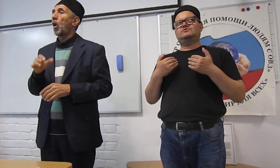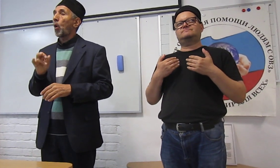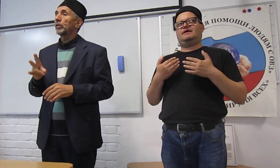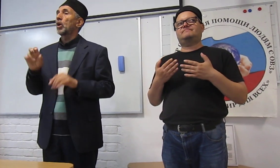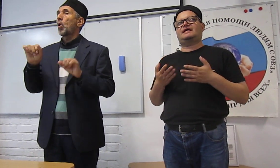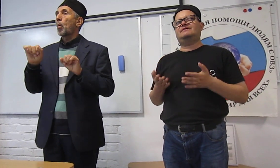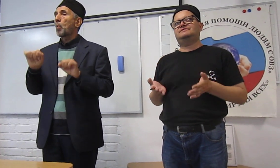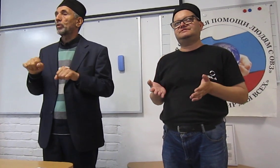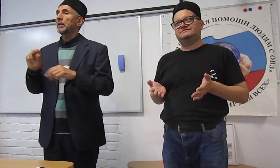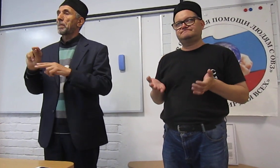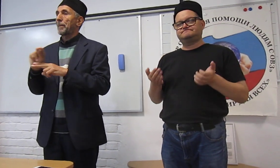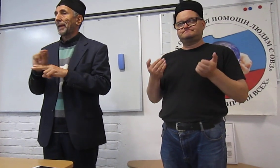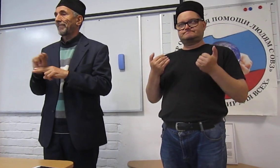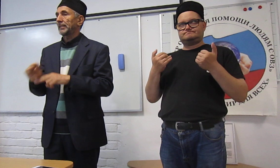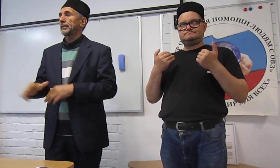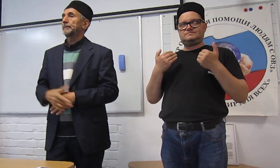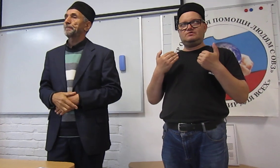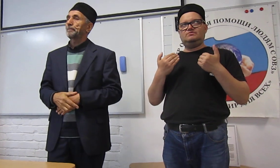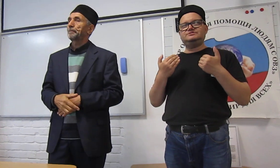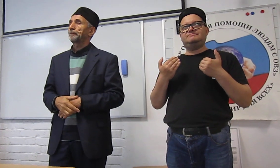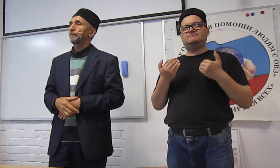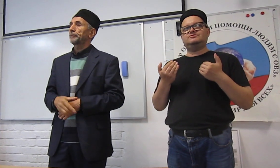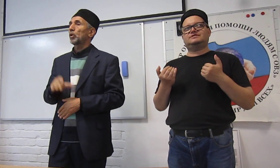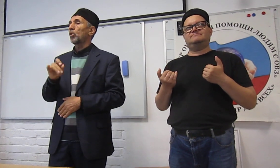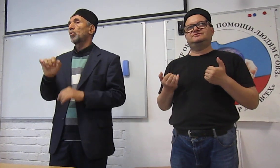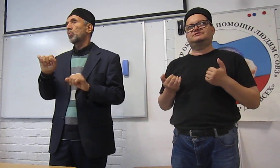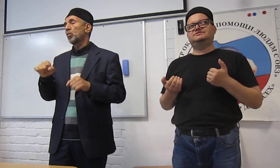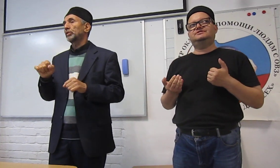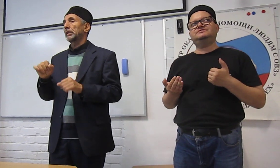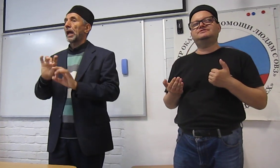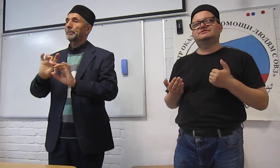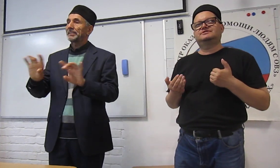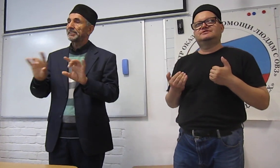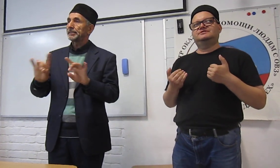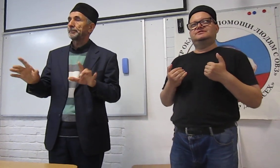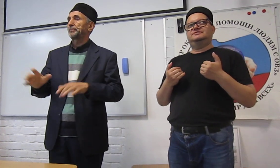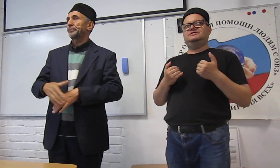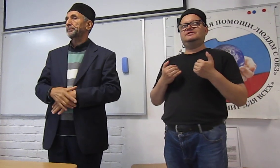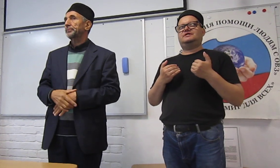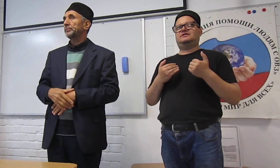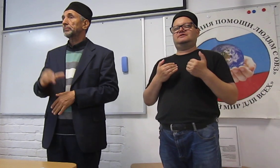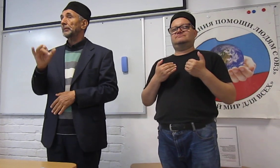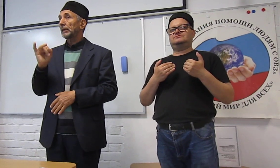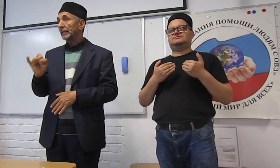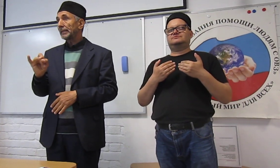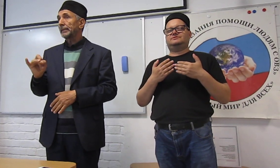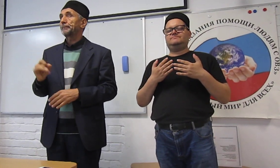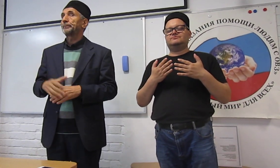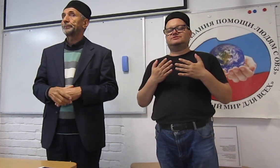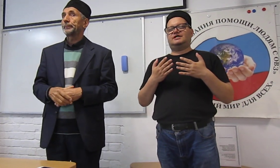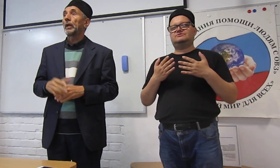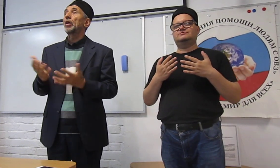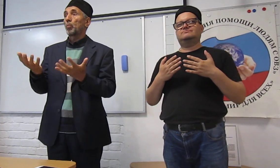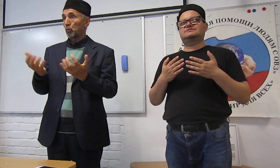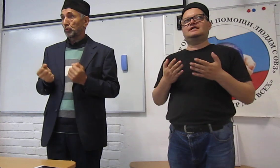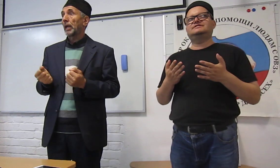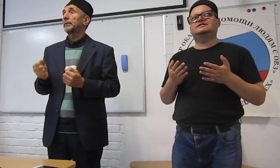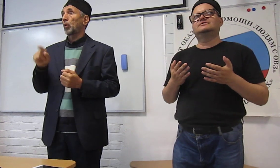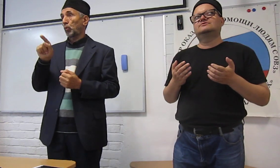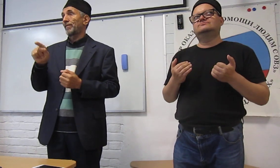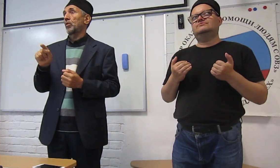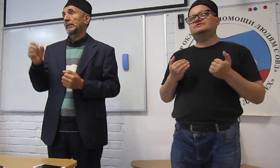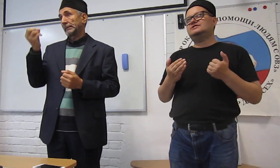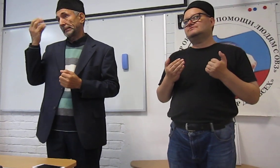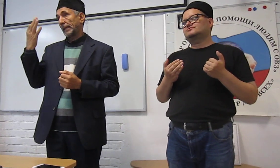тебя может поправить, он тебя может объяснить, и вот ты получаешь у него